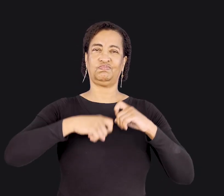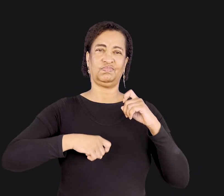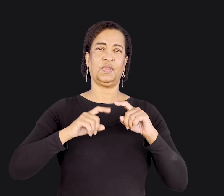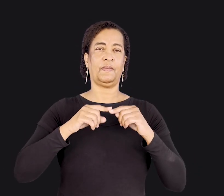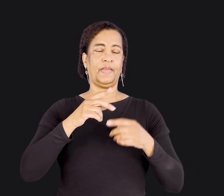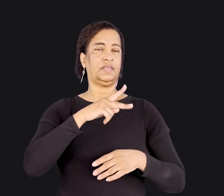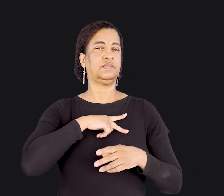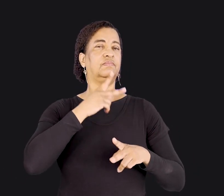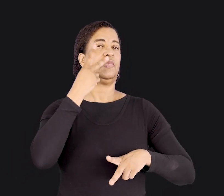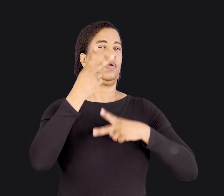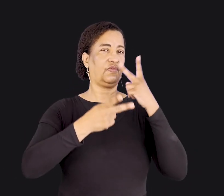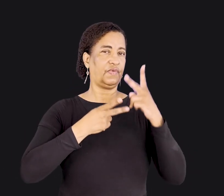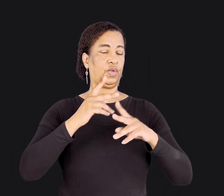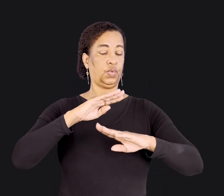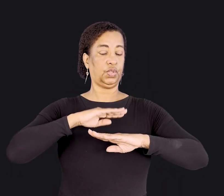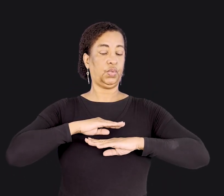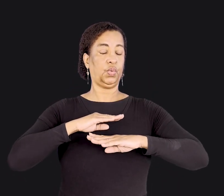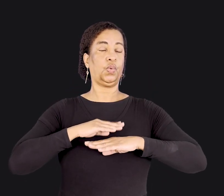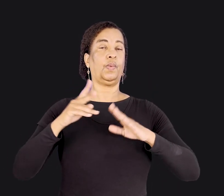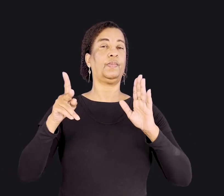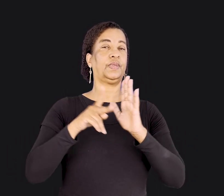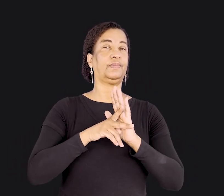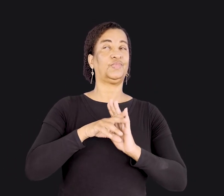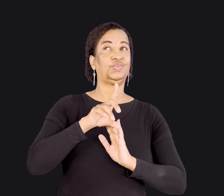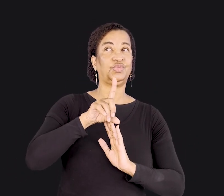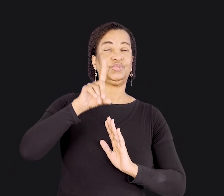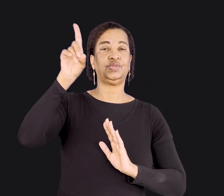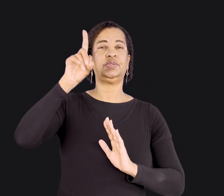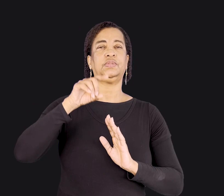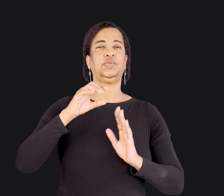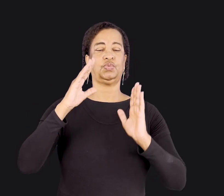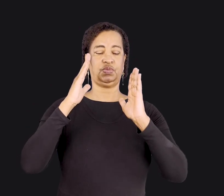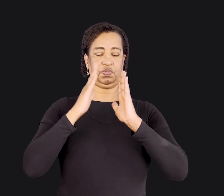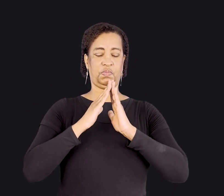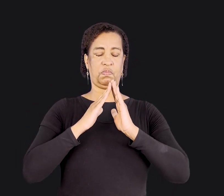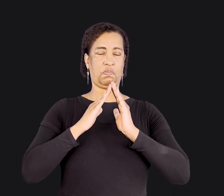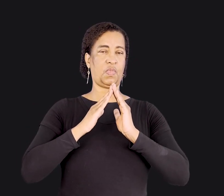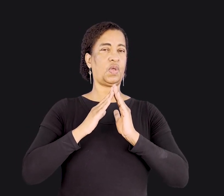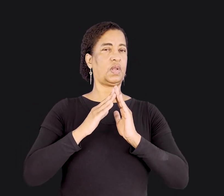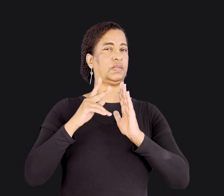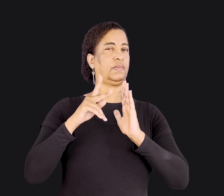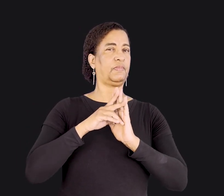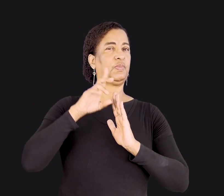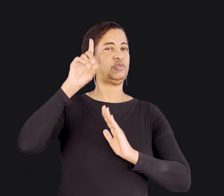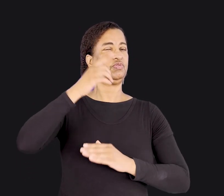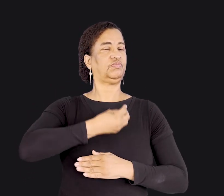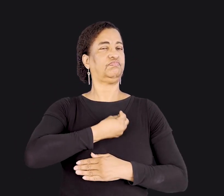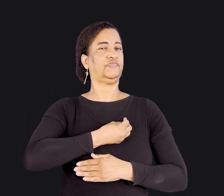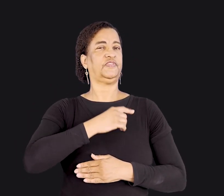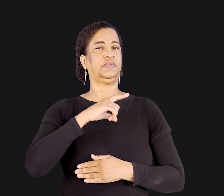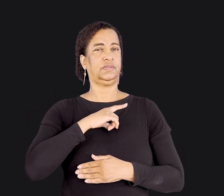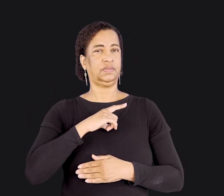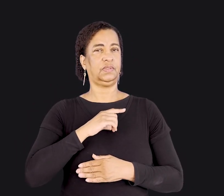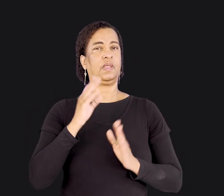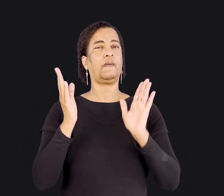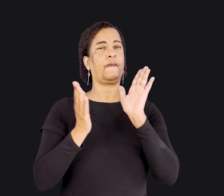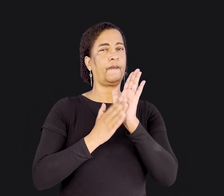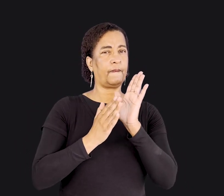Mas Paulo declarou que o corpo foi feito para Deus, para ser templo ou santuário do Deus vivo. Esse é o propósito do